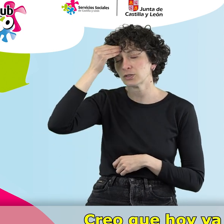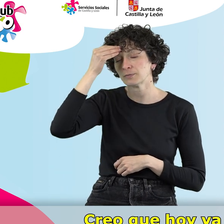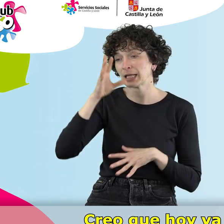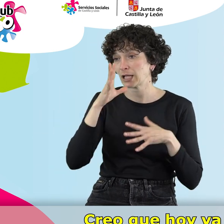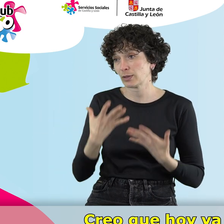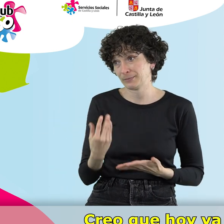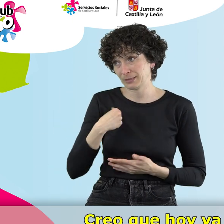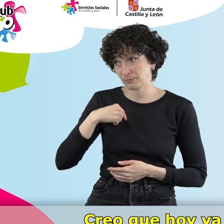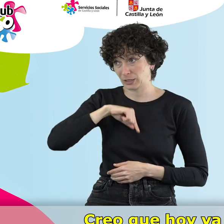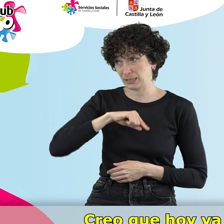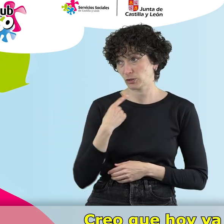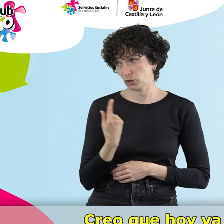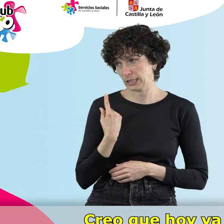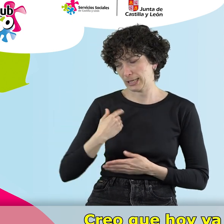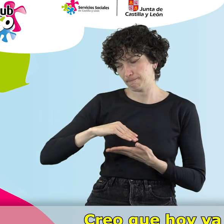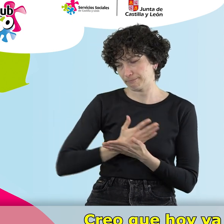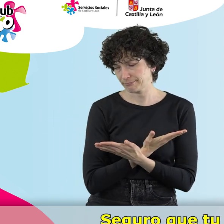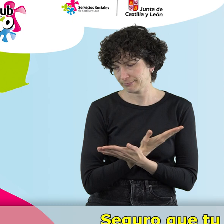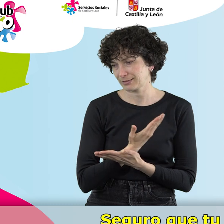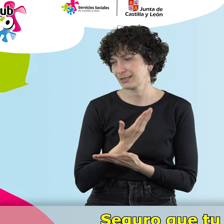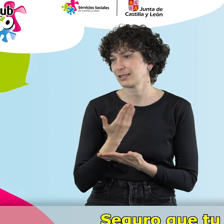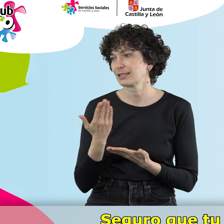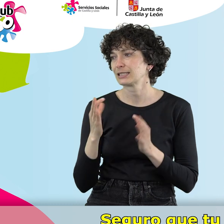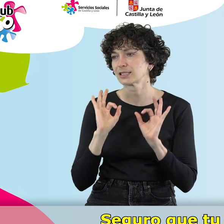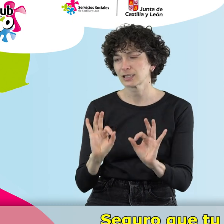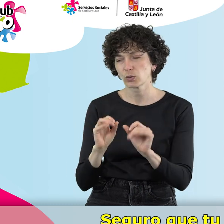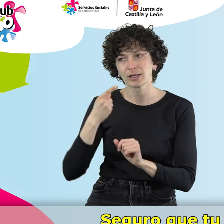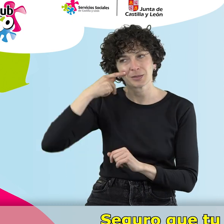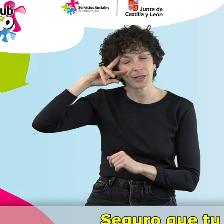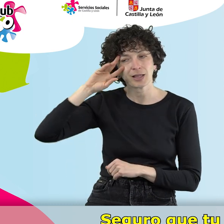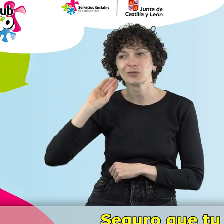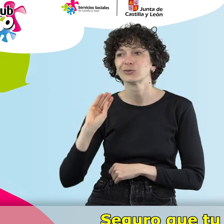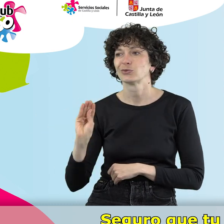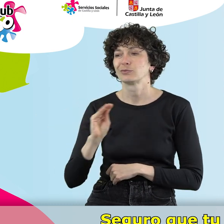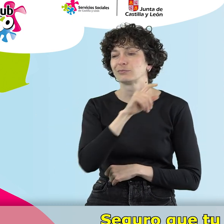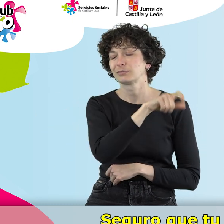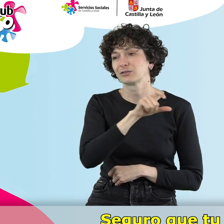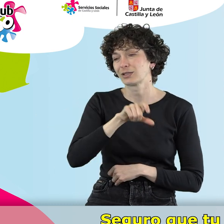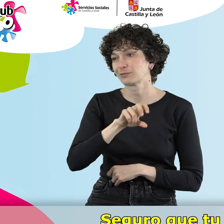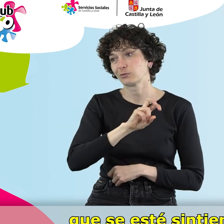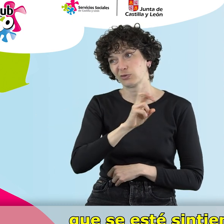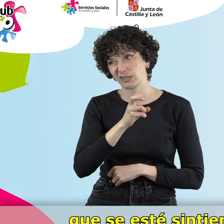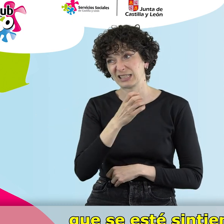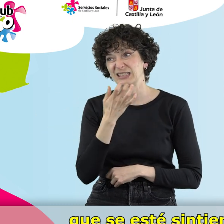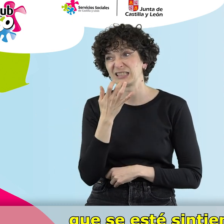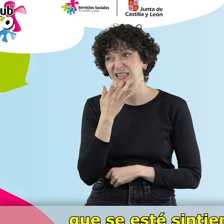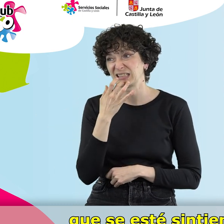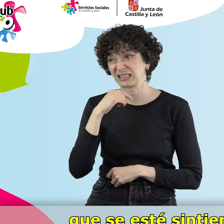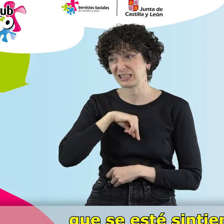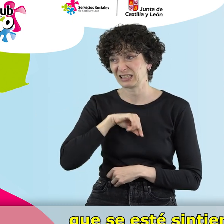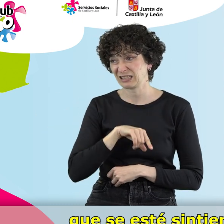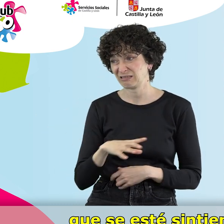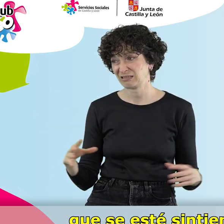ya has superado esos sentimientos de soledad. Seguro que tu experiencia puede ayudar a alguna persona que se esté